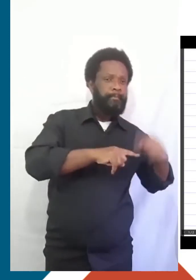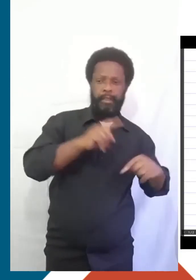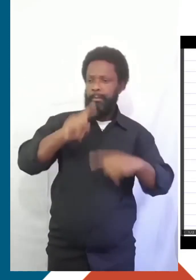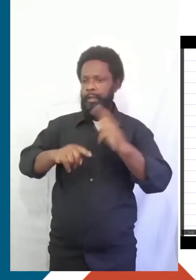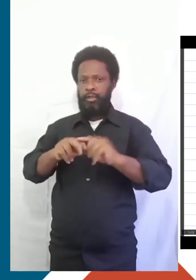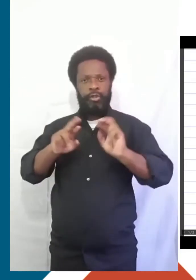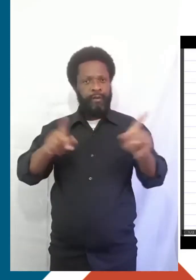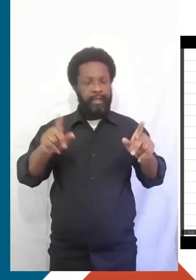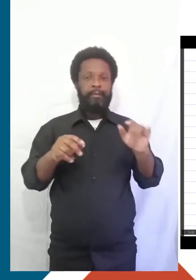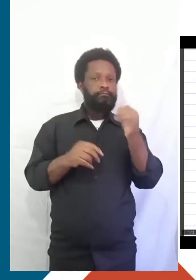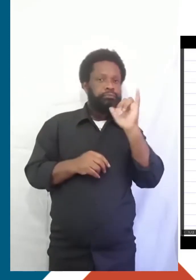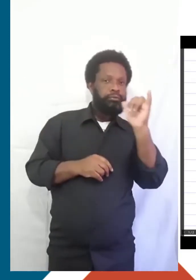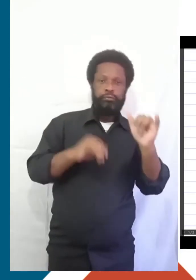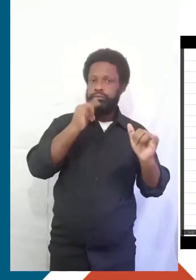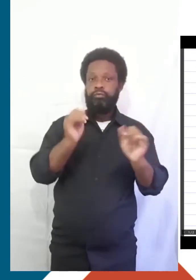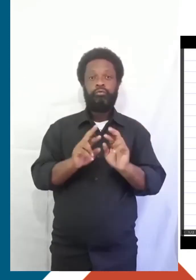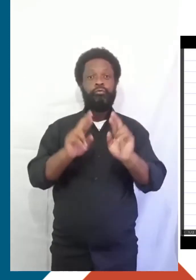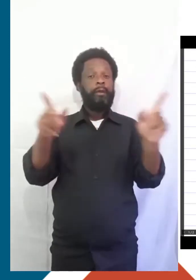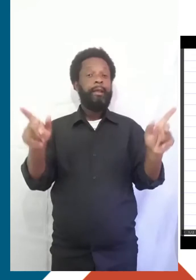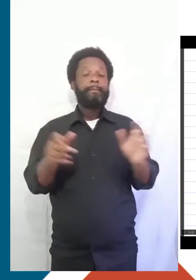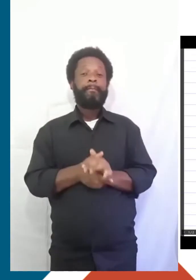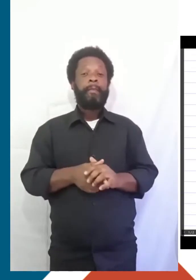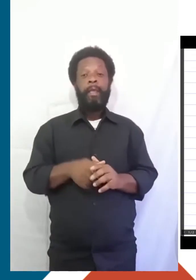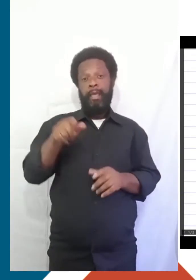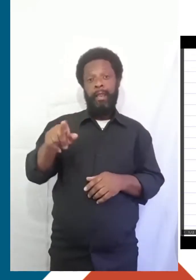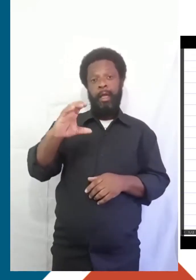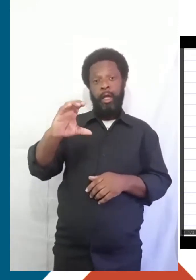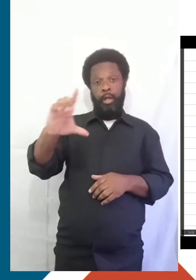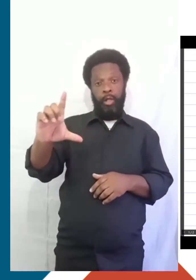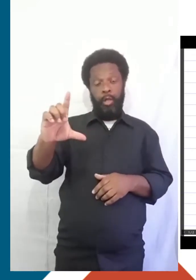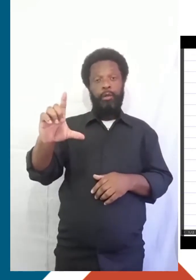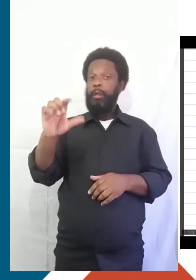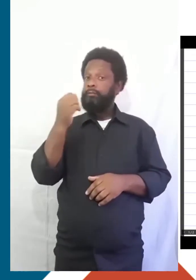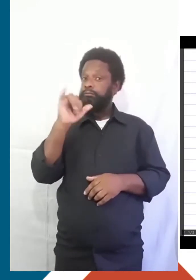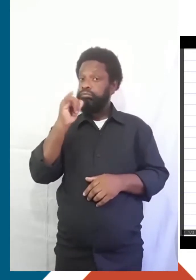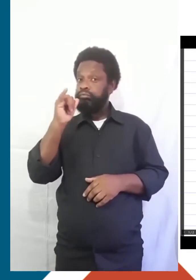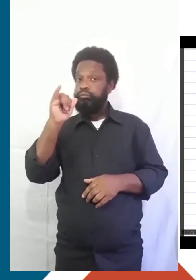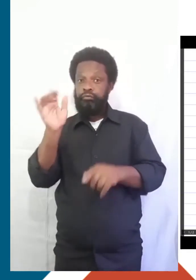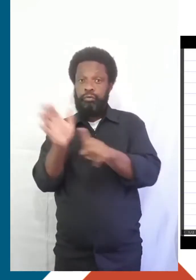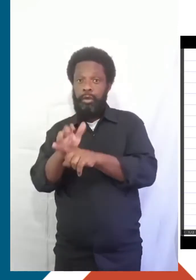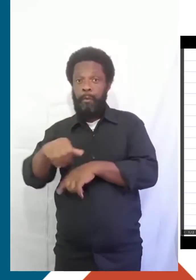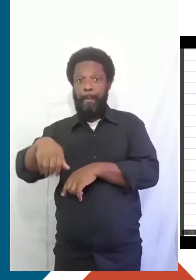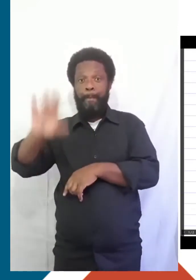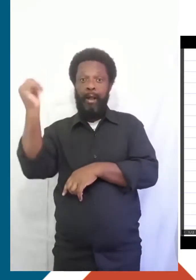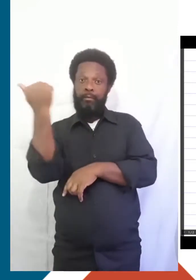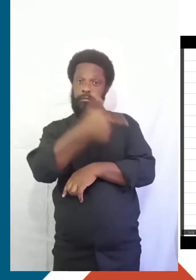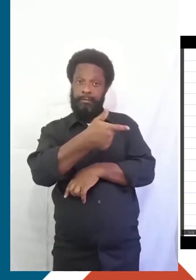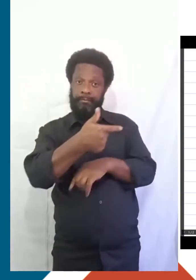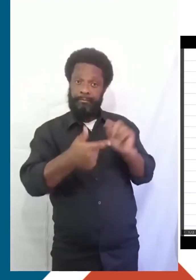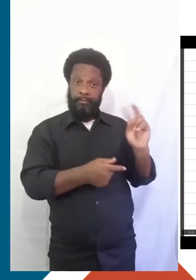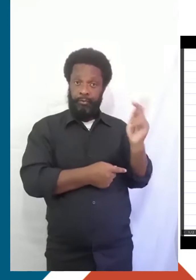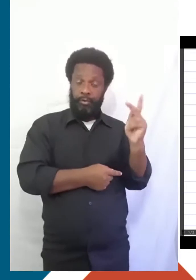por serem elementos diferentes, então eles vão ter eletronegatividades diferentes. E no caso, o cloro ele é mais eletronegativo do que o